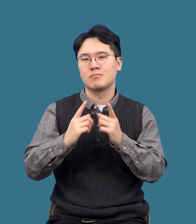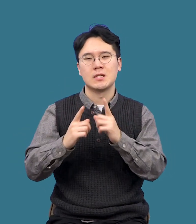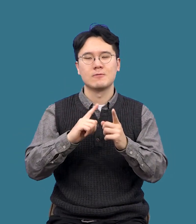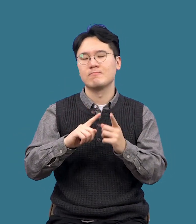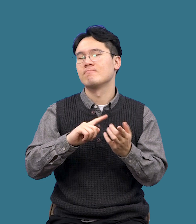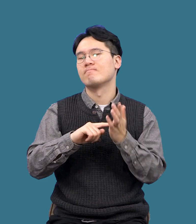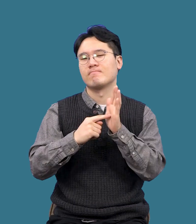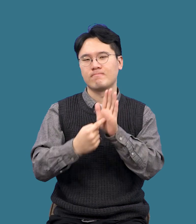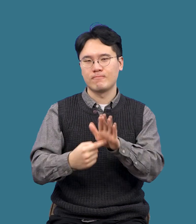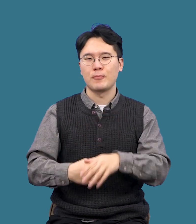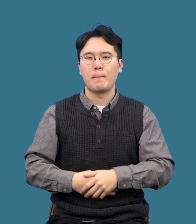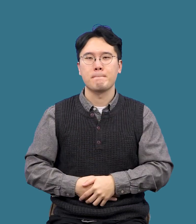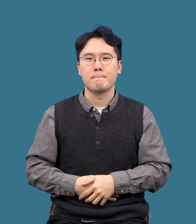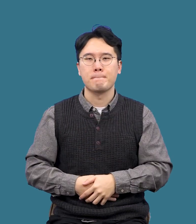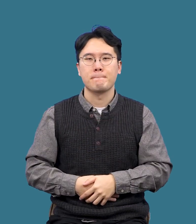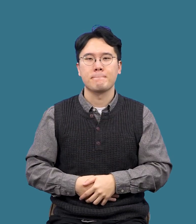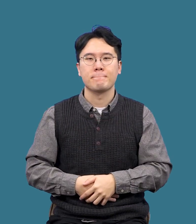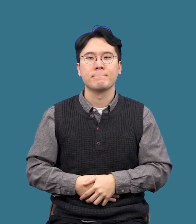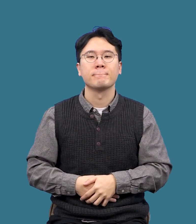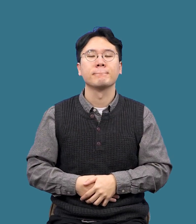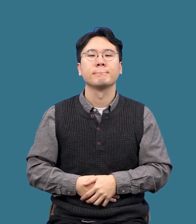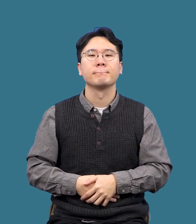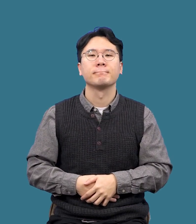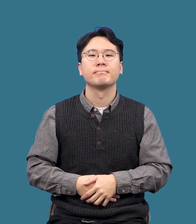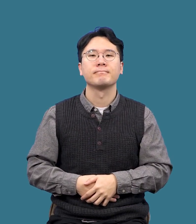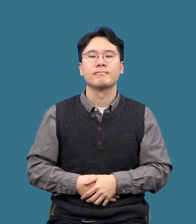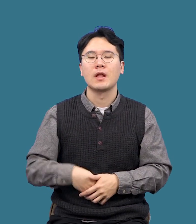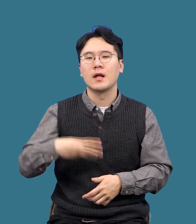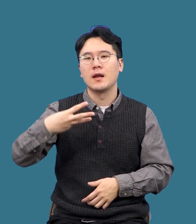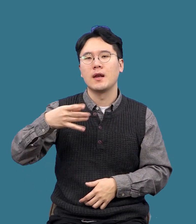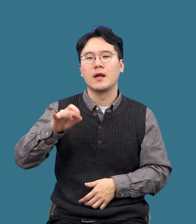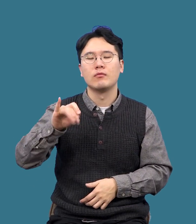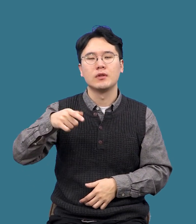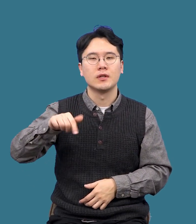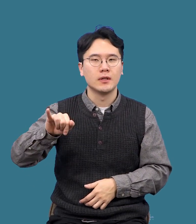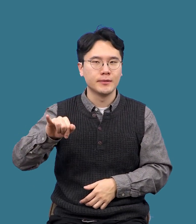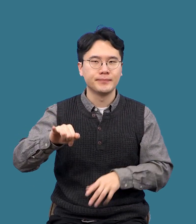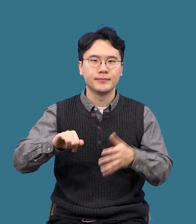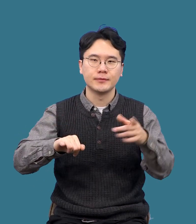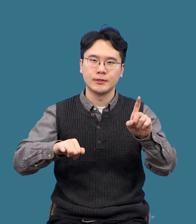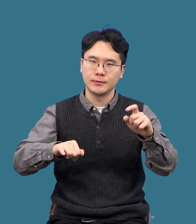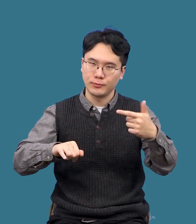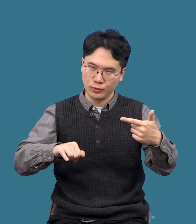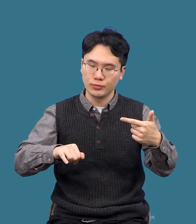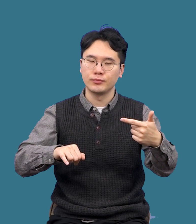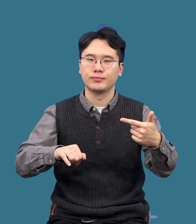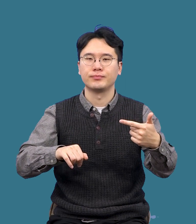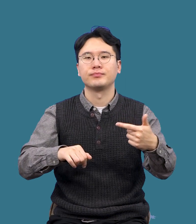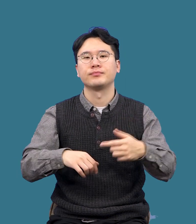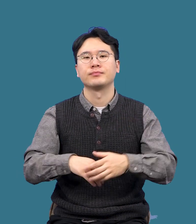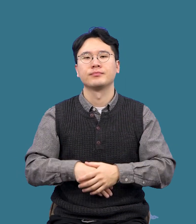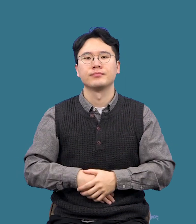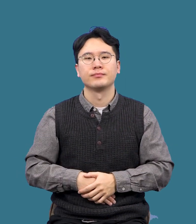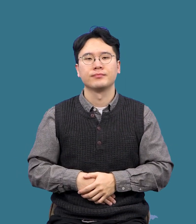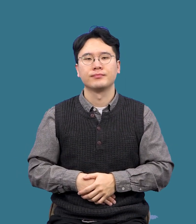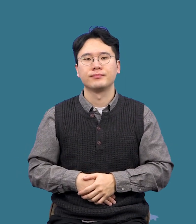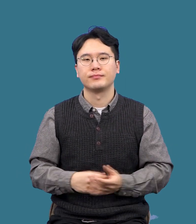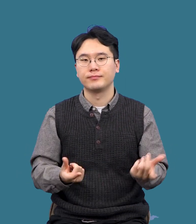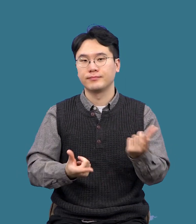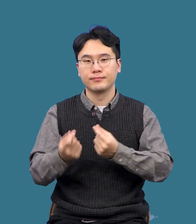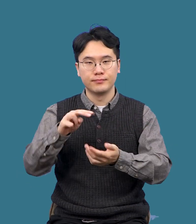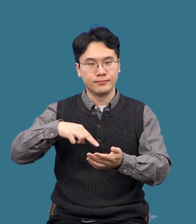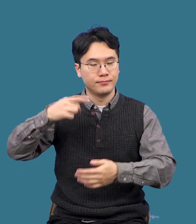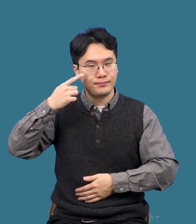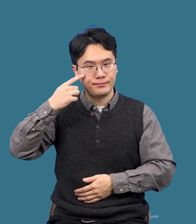우리에게 주셨습니다. 레위기 16장 12절과 13절의 말씀입니다. 같이 읽겠습니다. 다